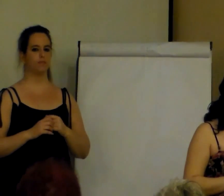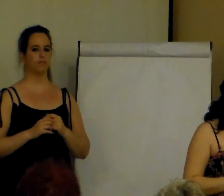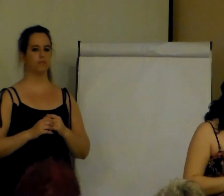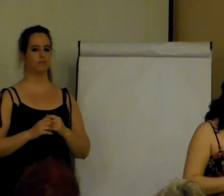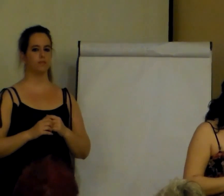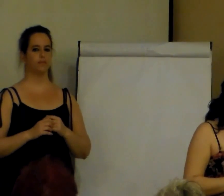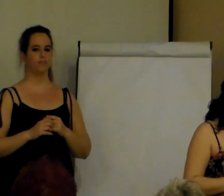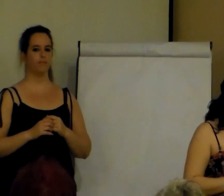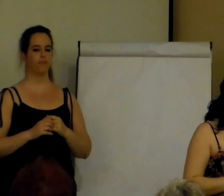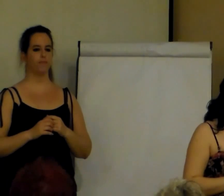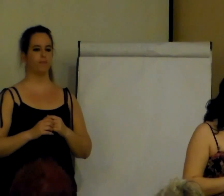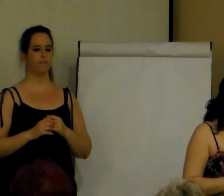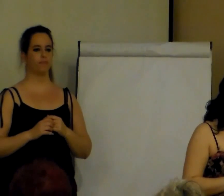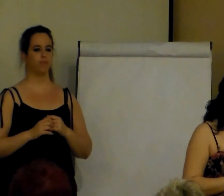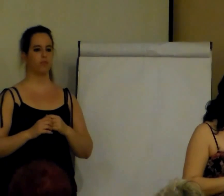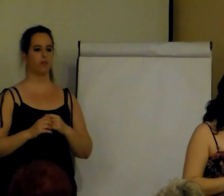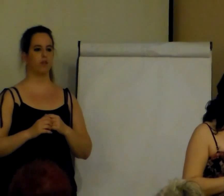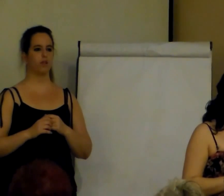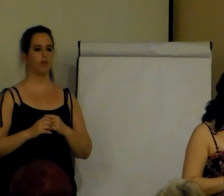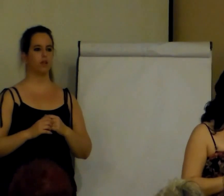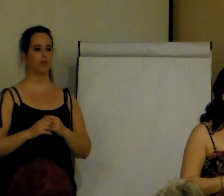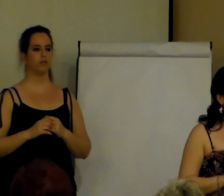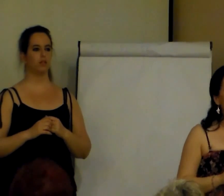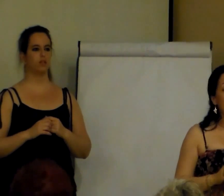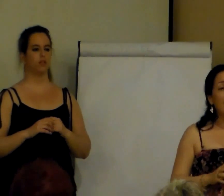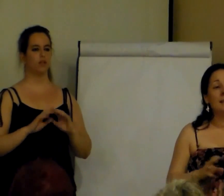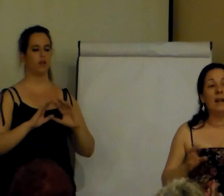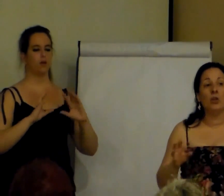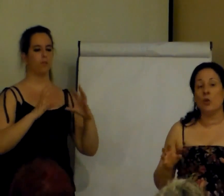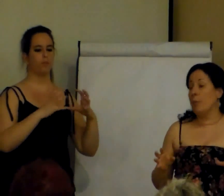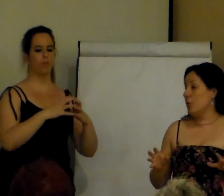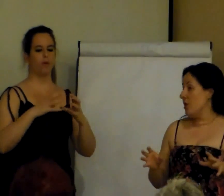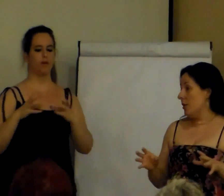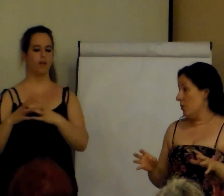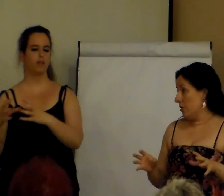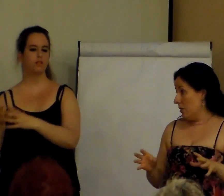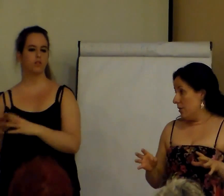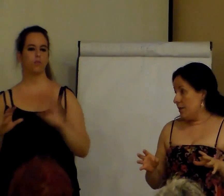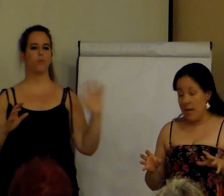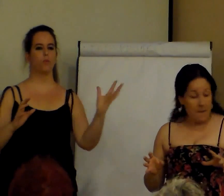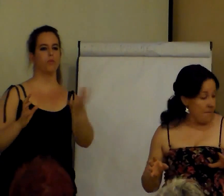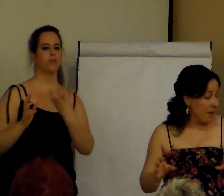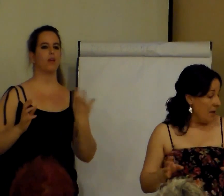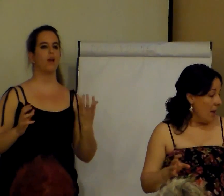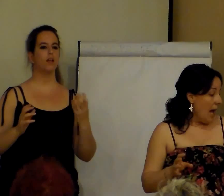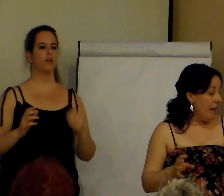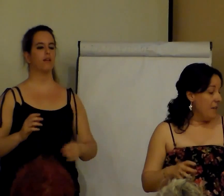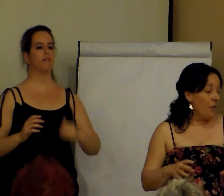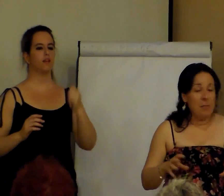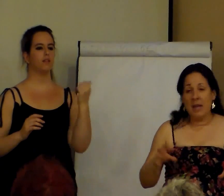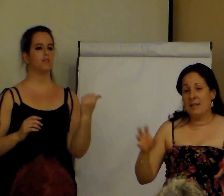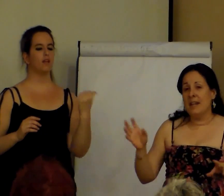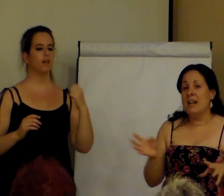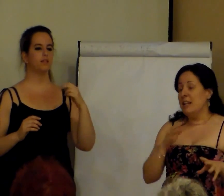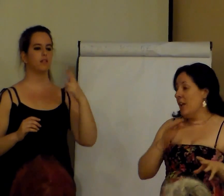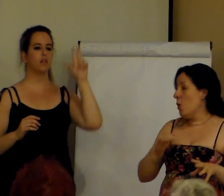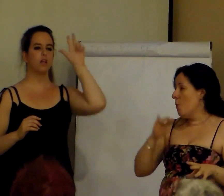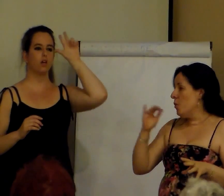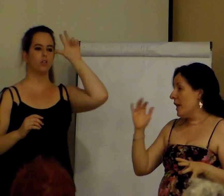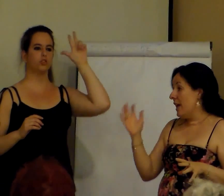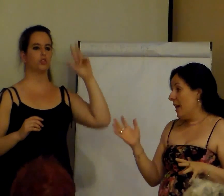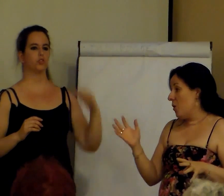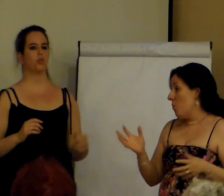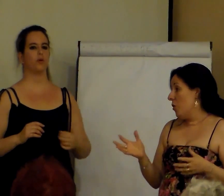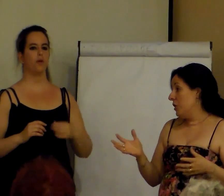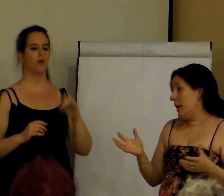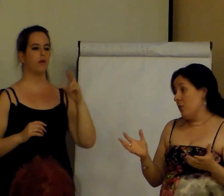Están identificadas y la incidencia en la población mundial es del 6 al 8%, ¿sí? Hay enfermedades en el